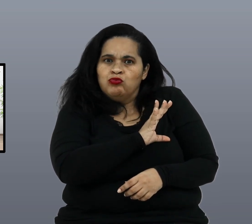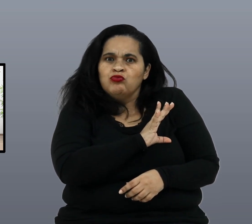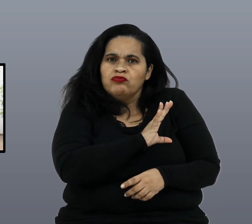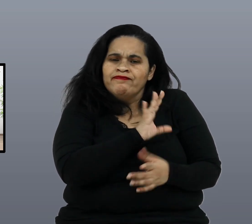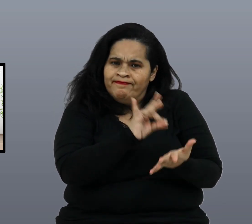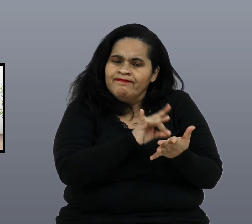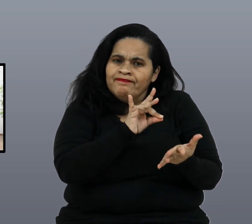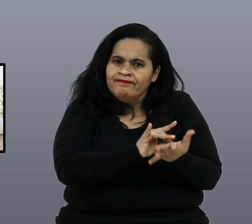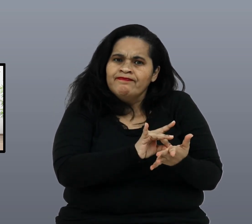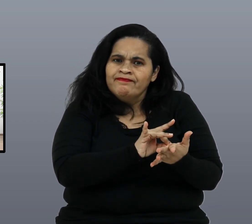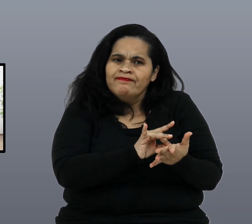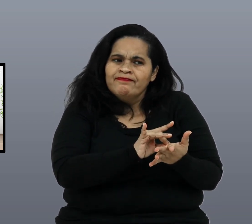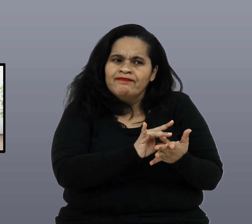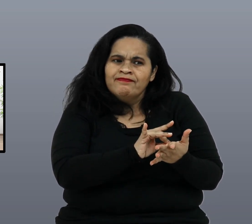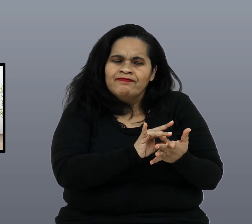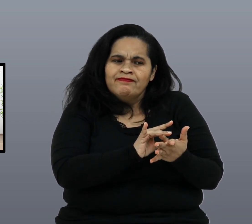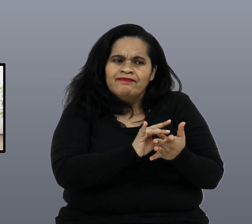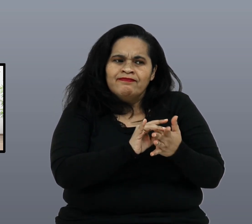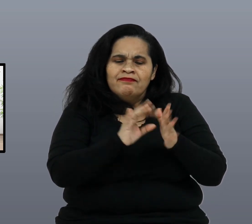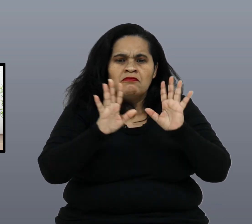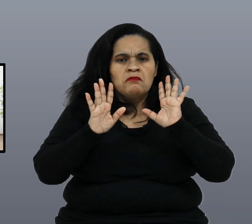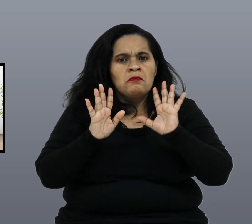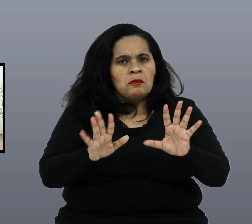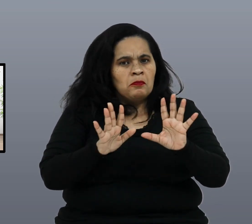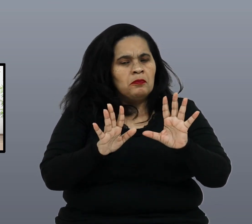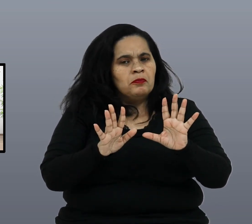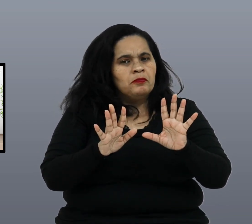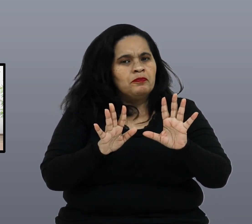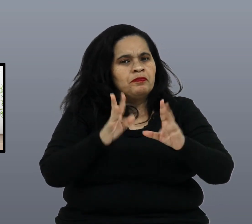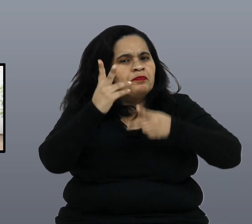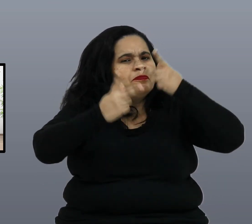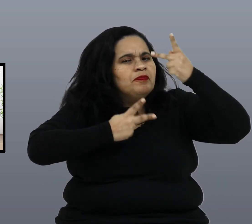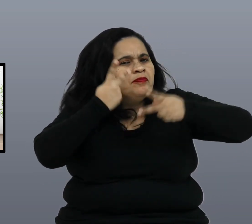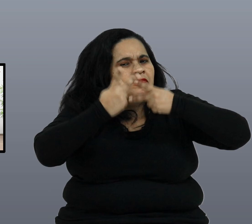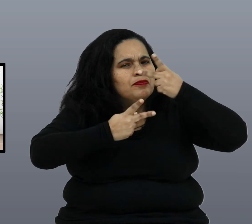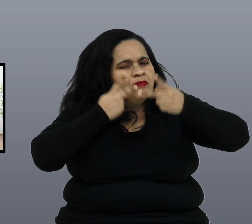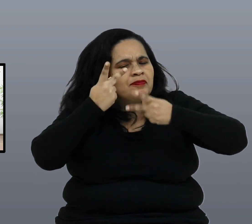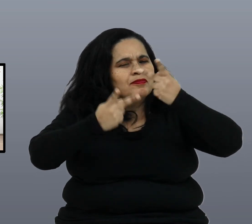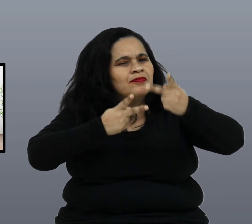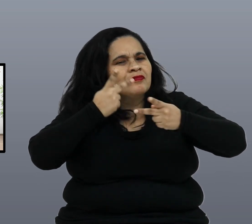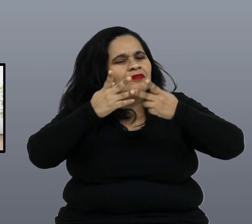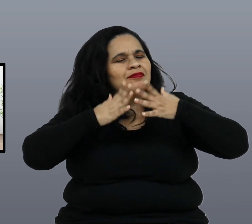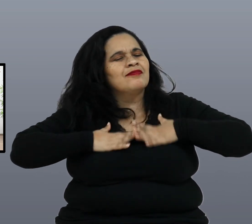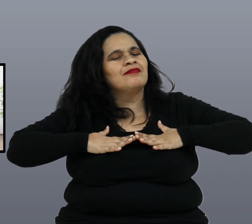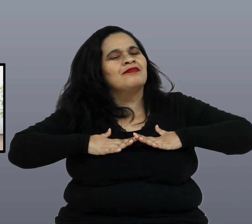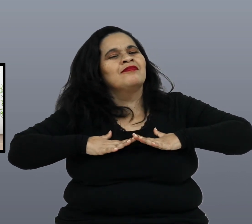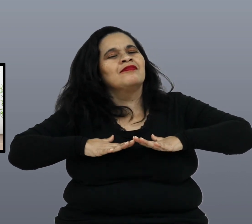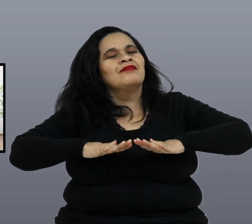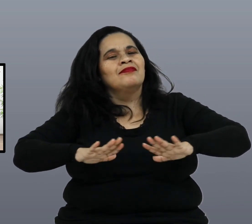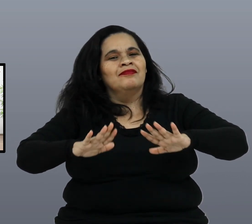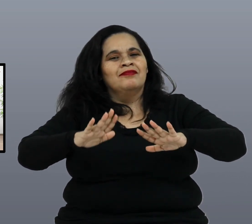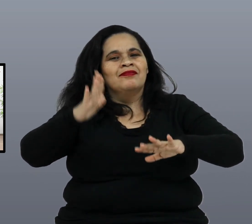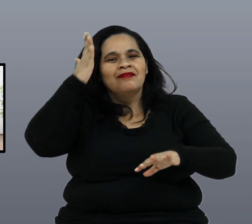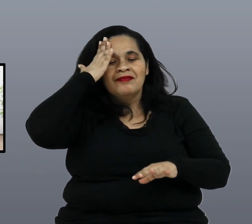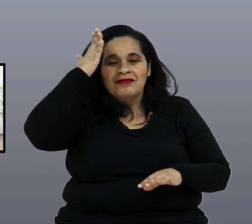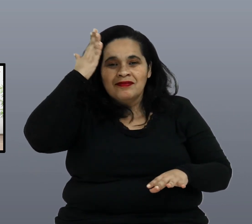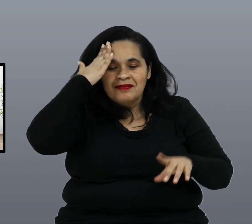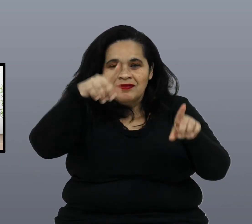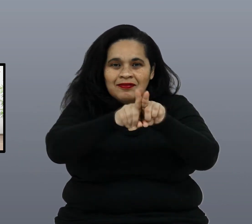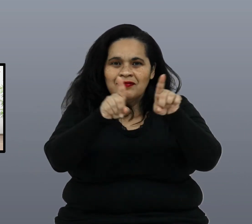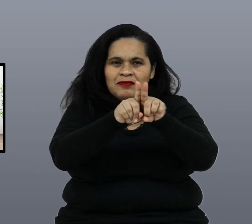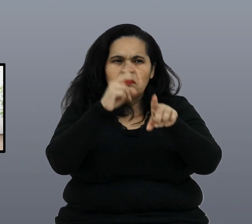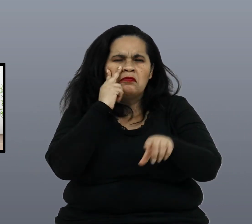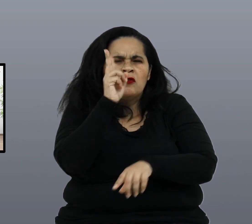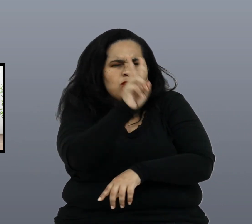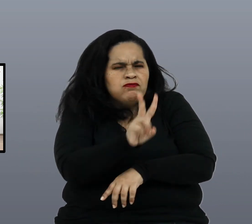terror. Mas assim, quando ele termina a visão, ele diz, olha, mas sabe de uma coisa? Na mesma visão, de